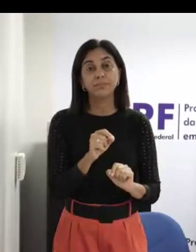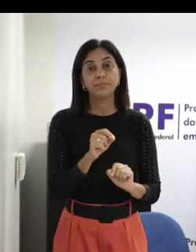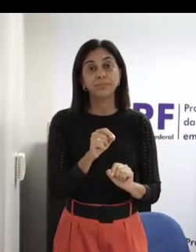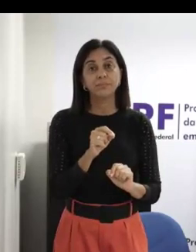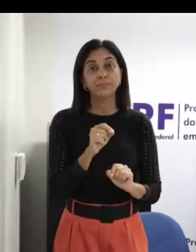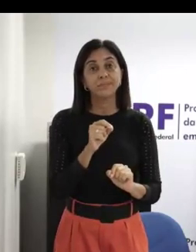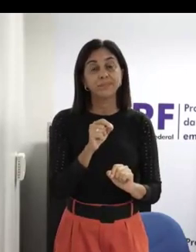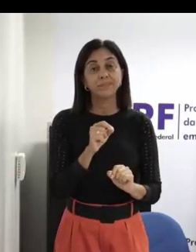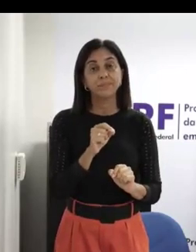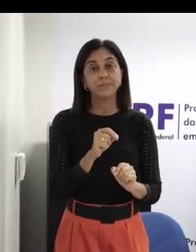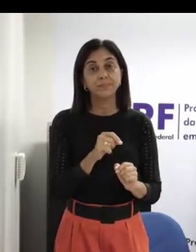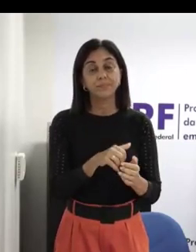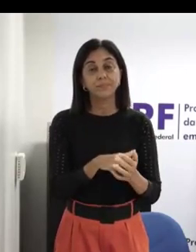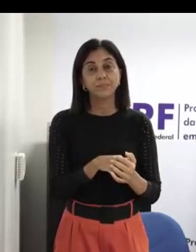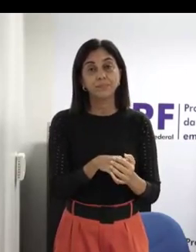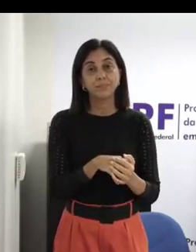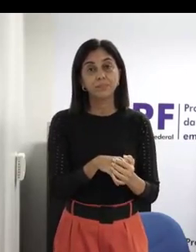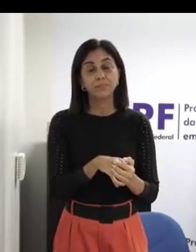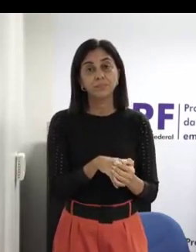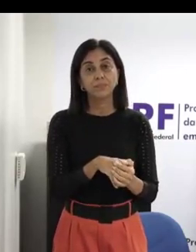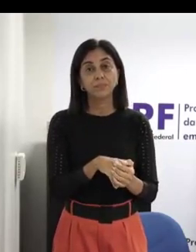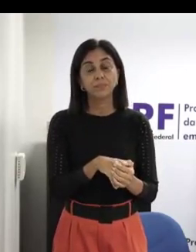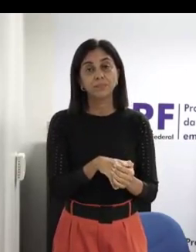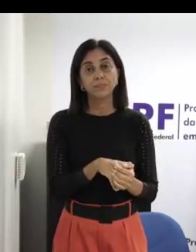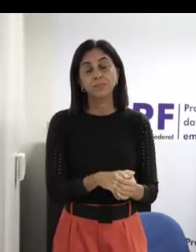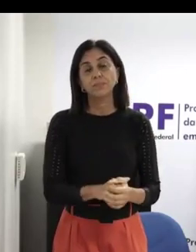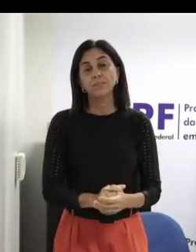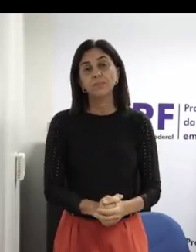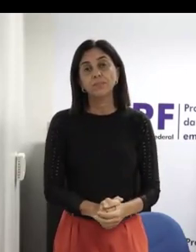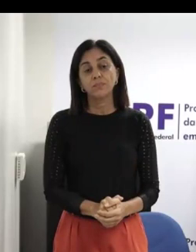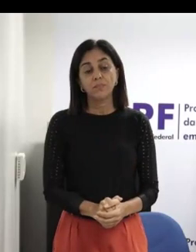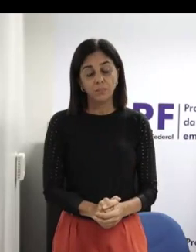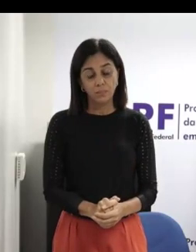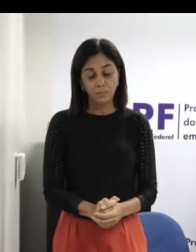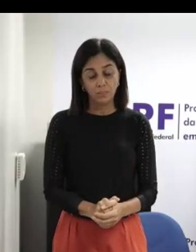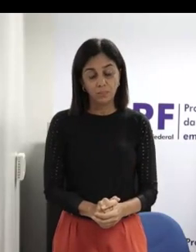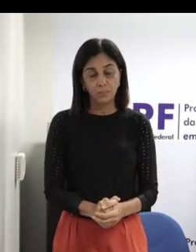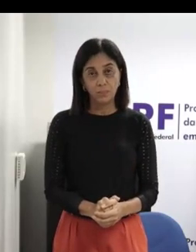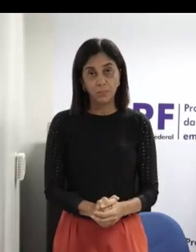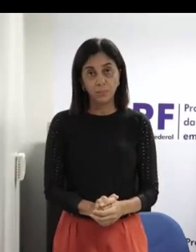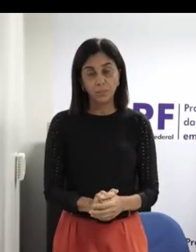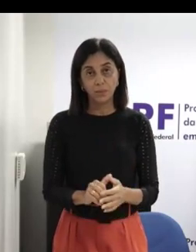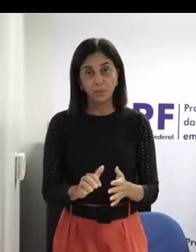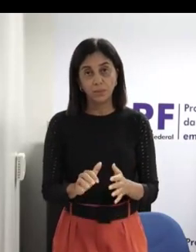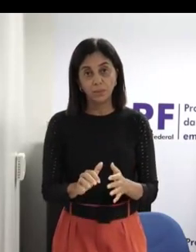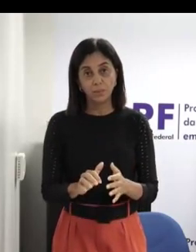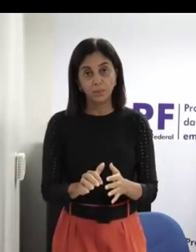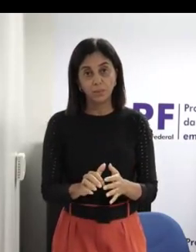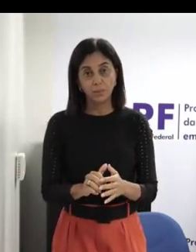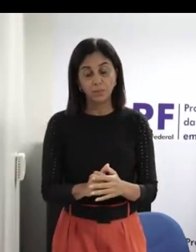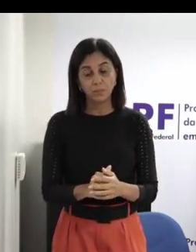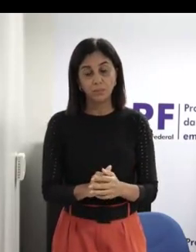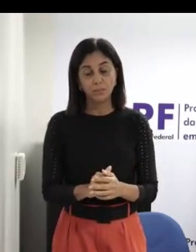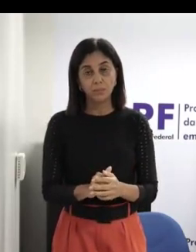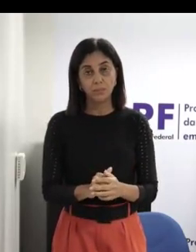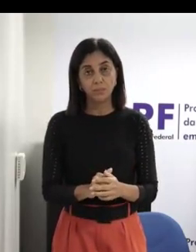todas n queríamos ganhar todos mas nós nós não ganhamos infelizmente todos às vezes a deficiência da